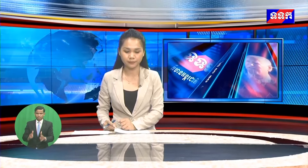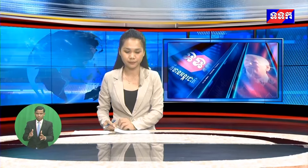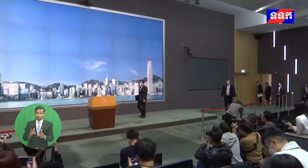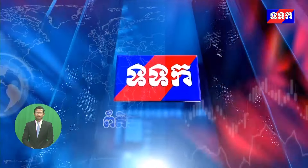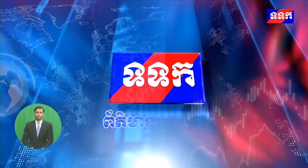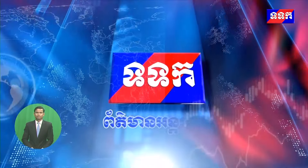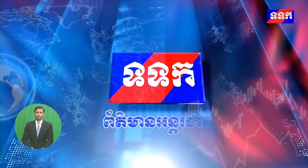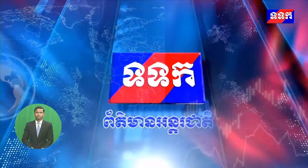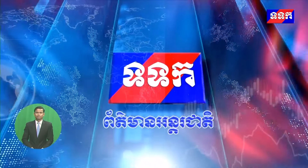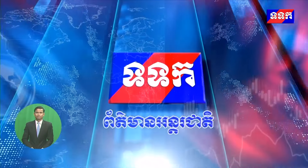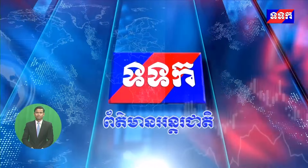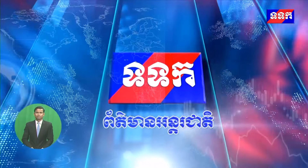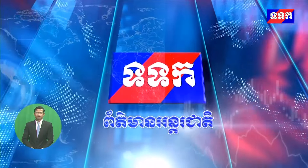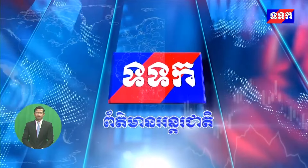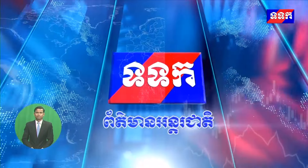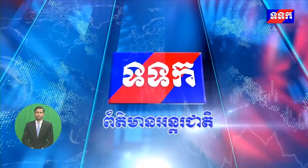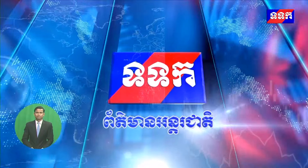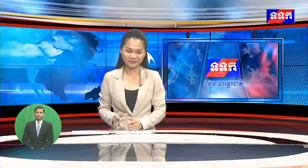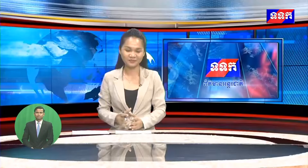ស